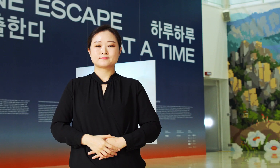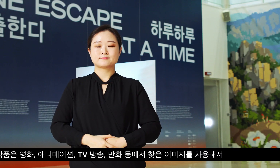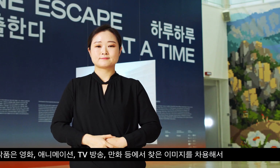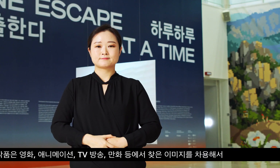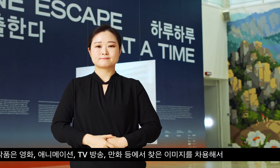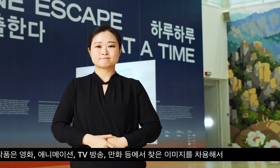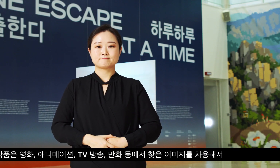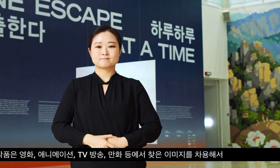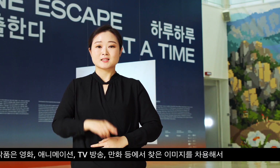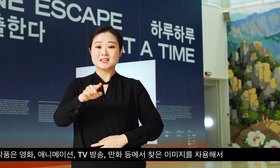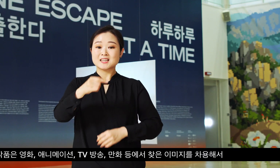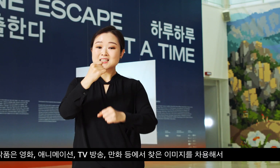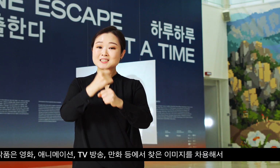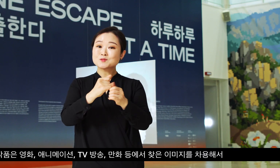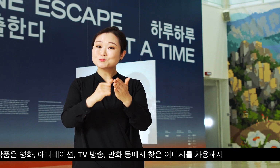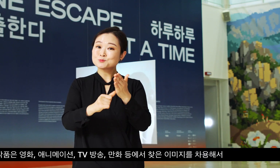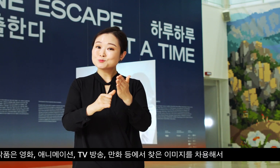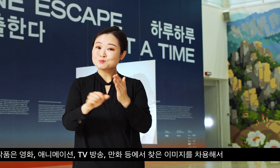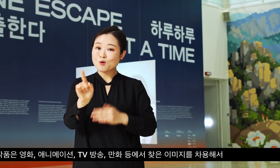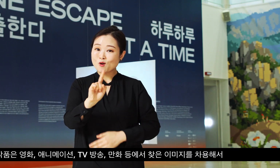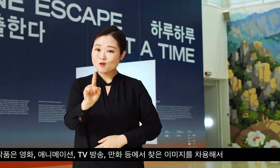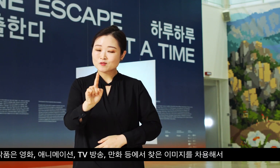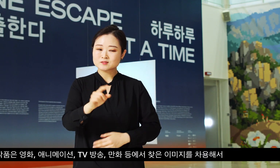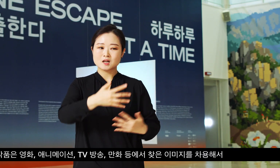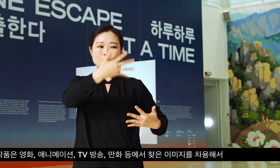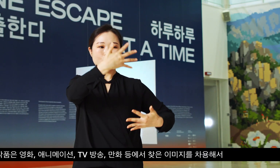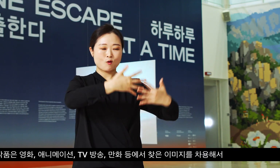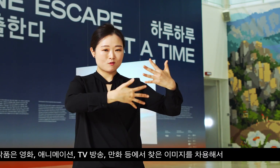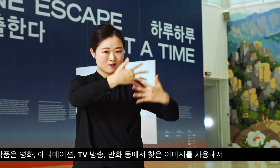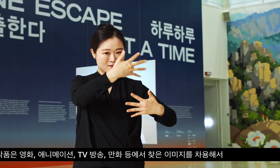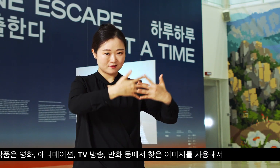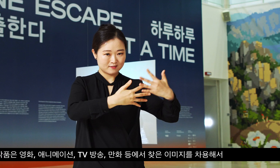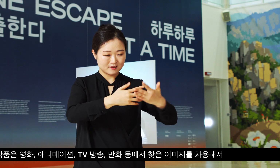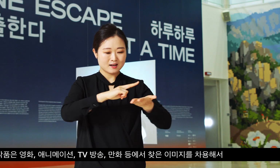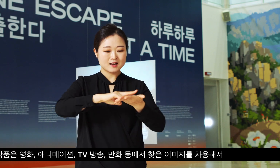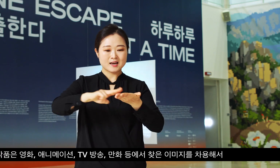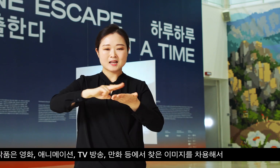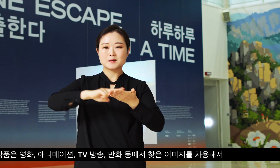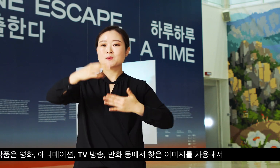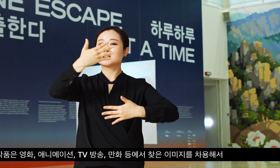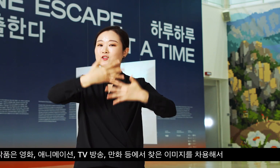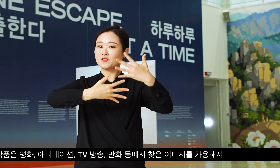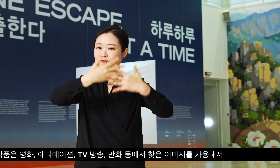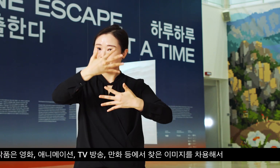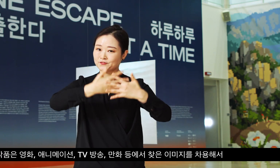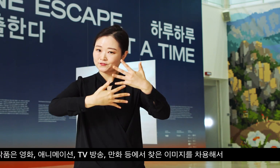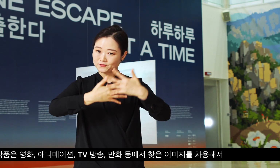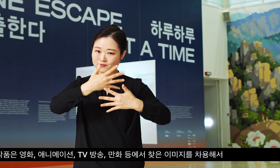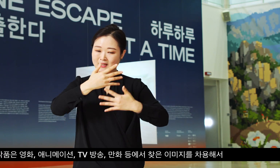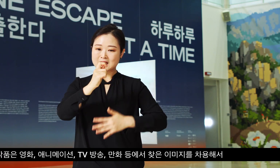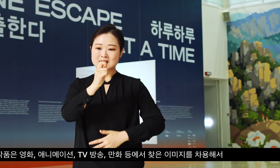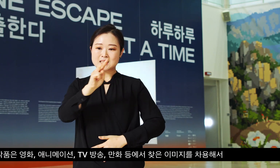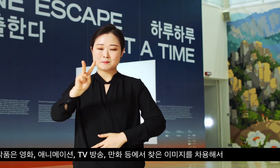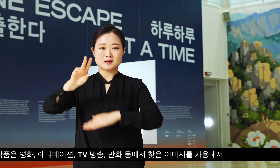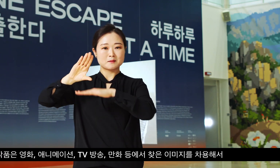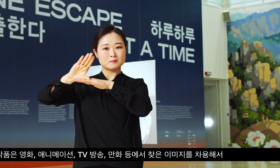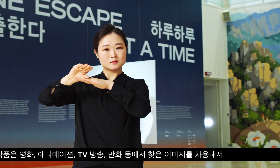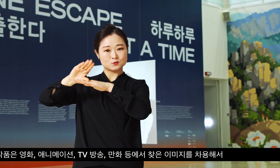본 작품은 영화, 애니메이션, TV 방송,